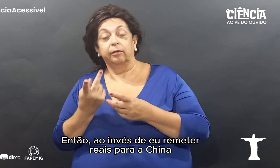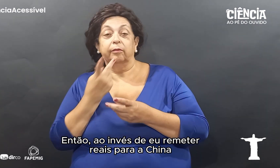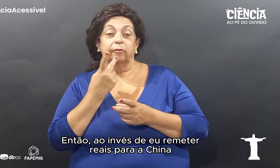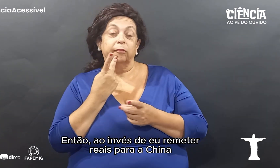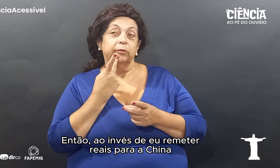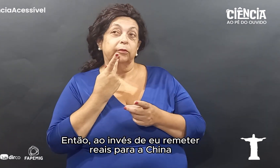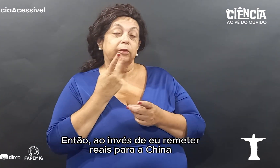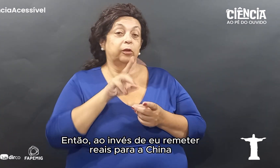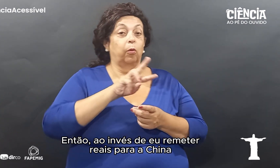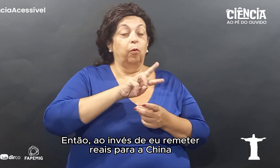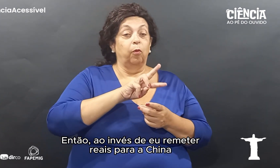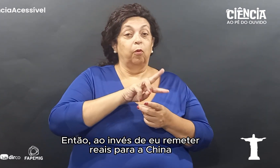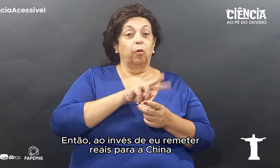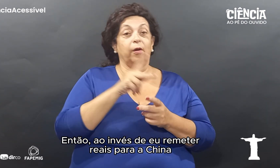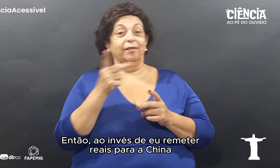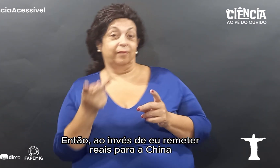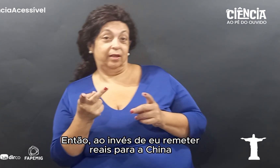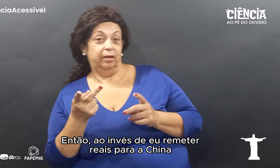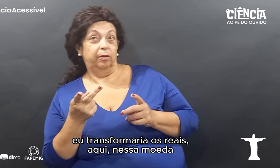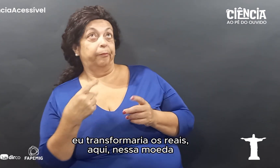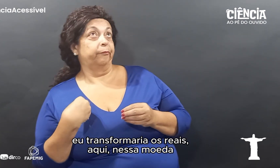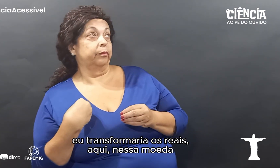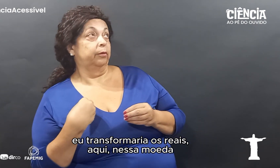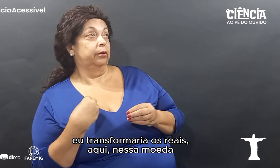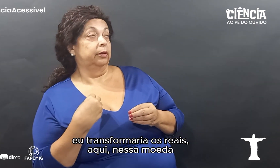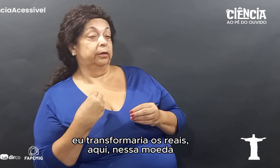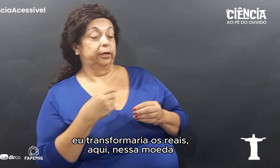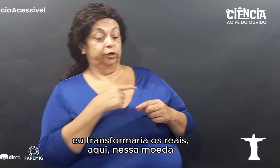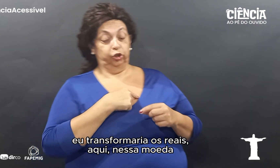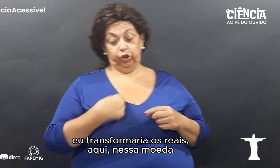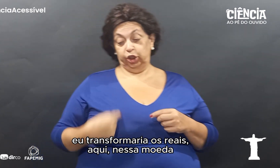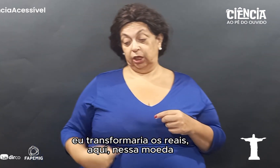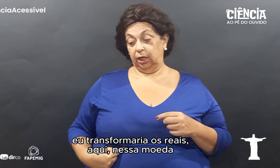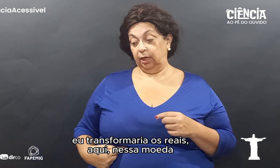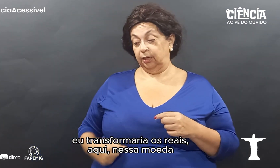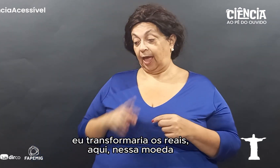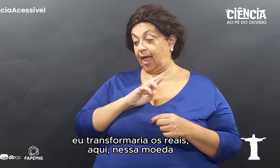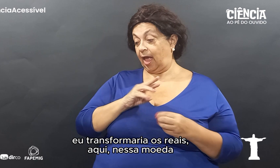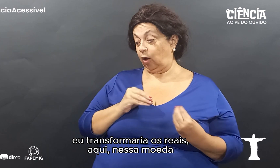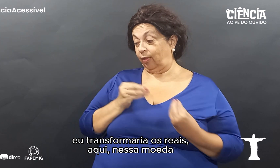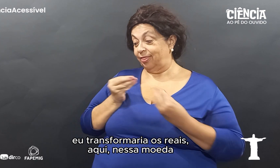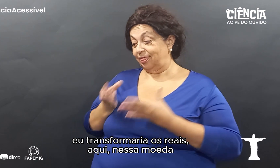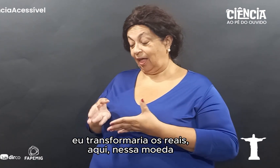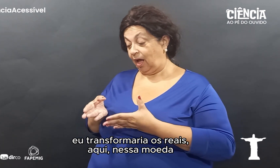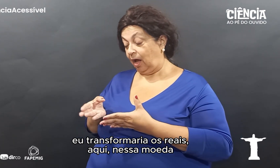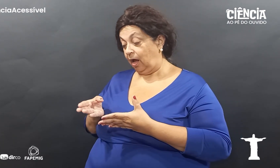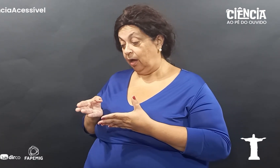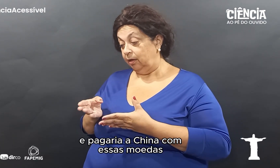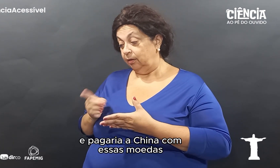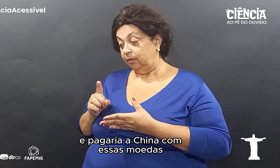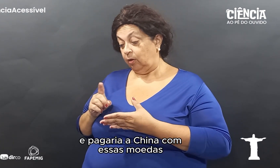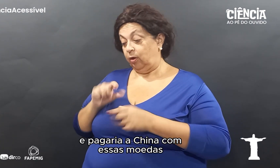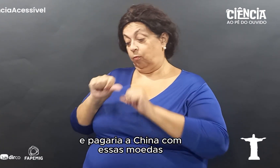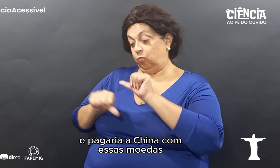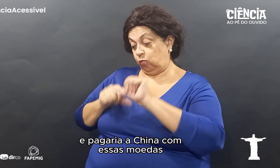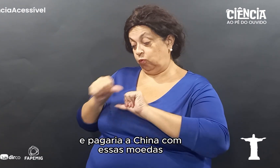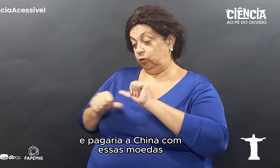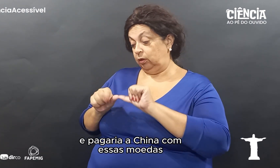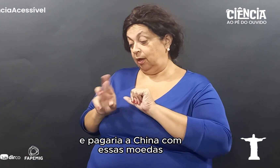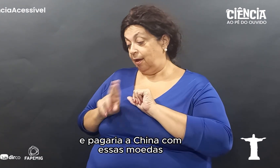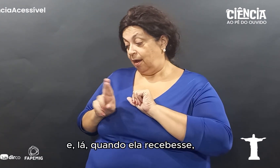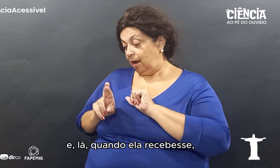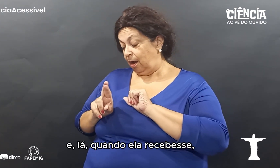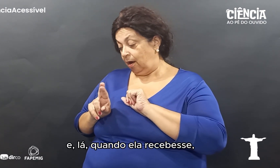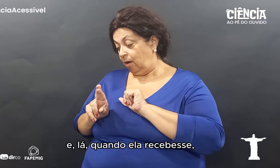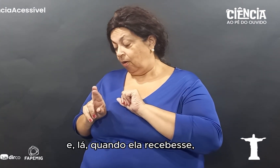remeter reais para a China, eu transformaria os reais aqui nessa moeda e pagaria a China com